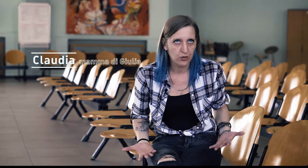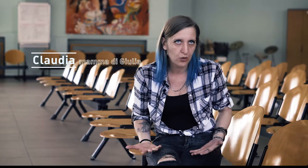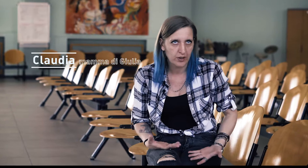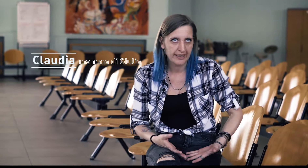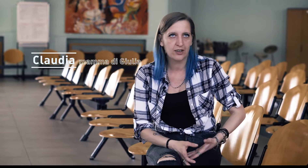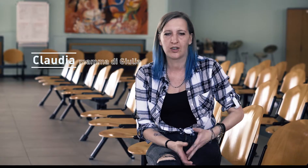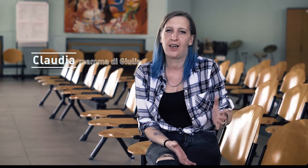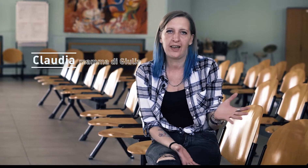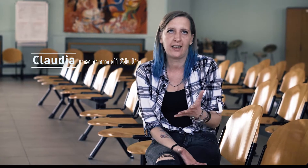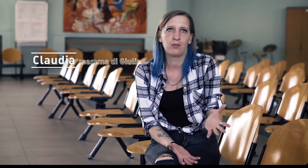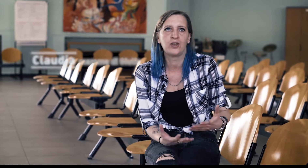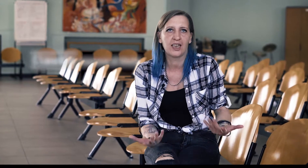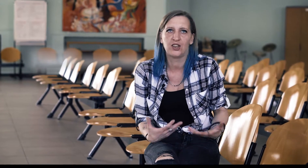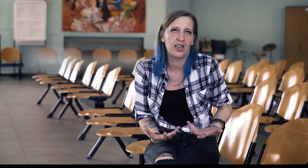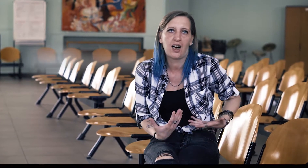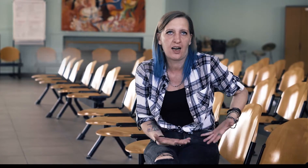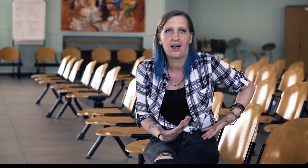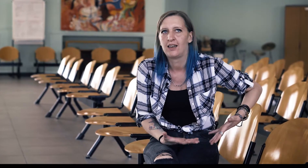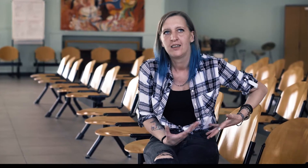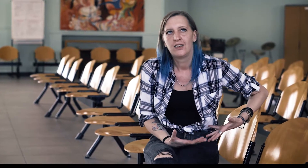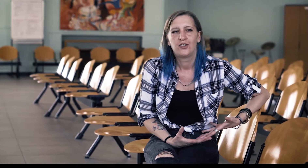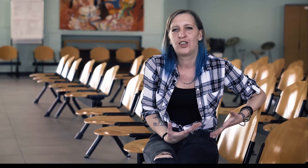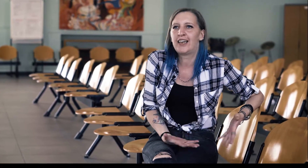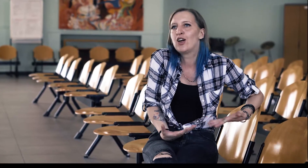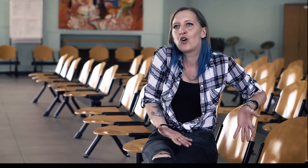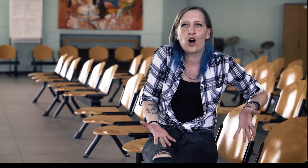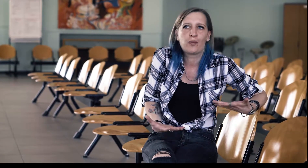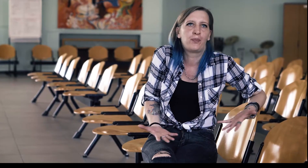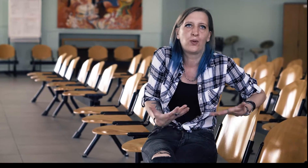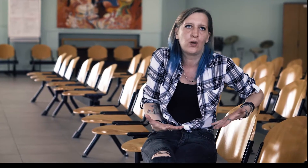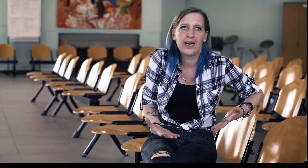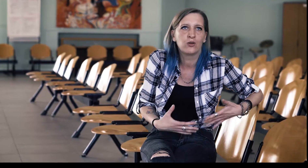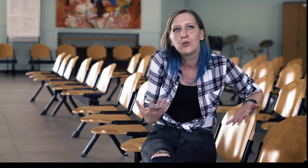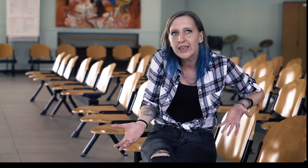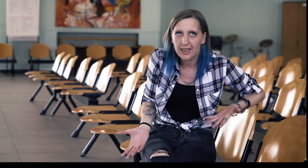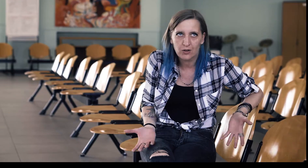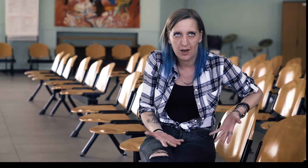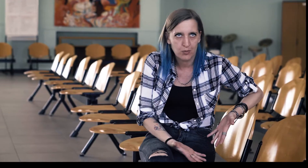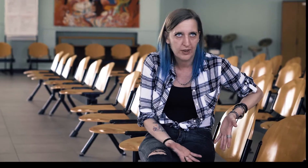tanto, nel senso che lei la musica ce l'ha nel corpo, lei comunica con la